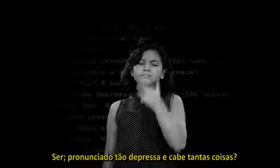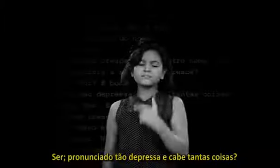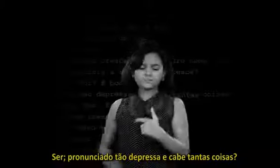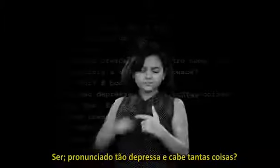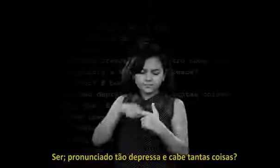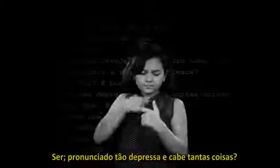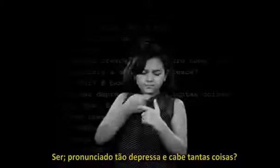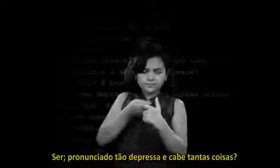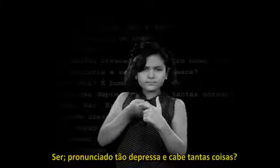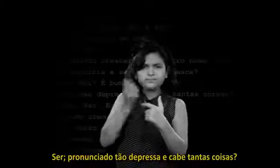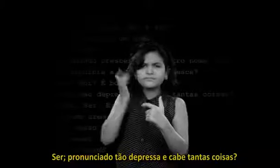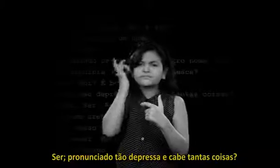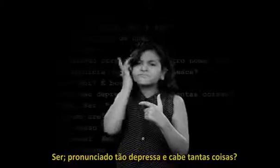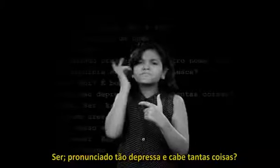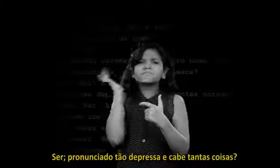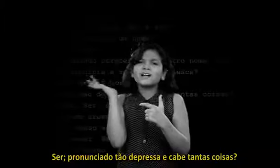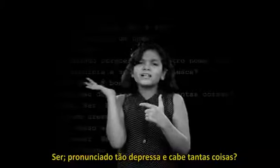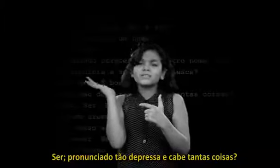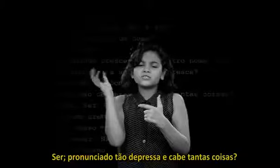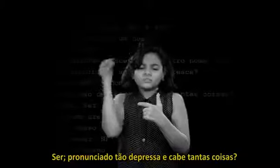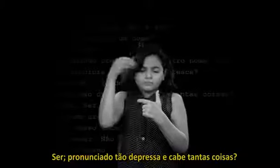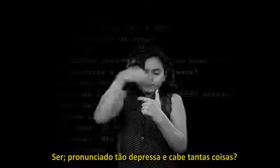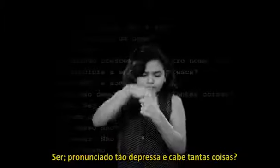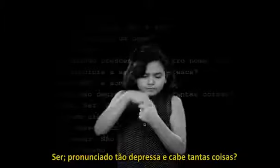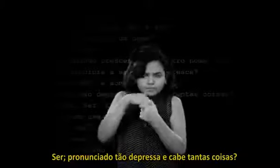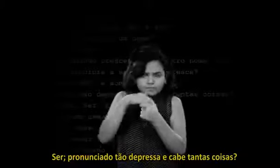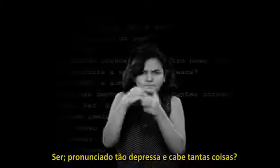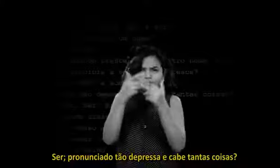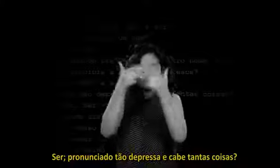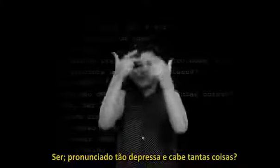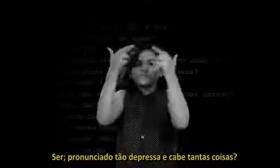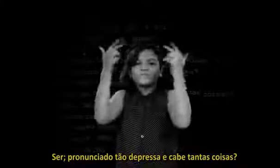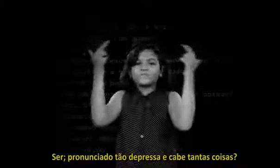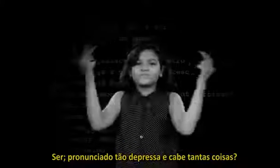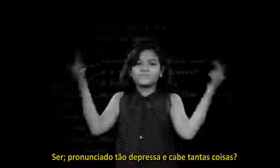Ser pronunciado tão depressa e cabe tantas coisas?